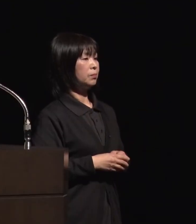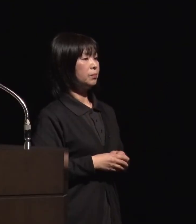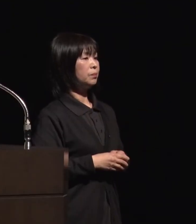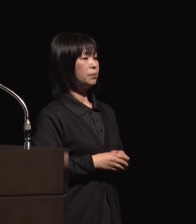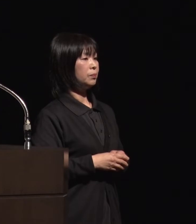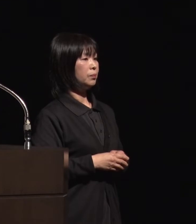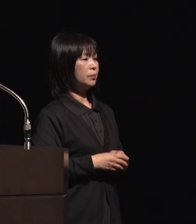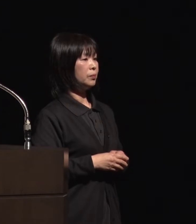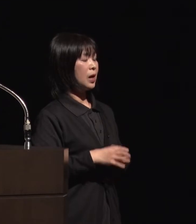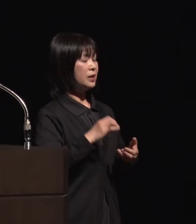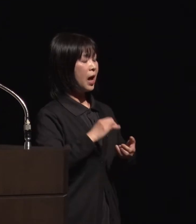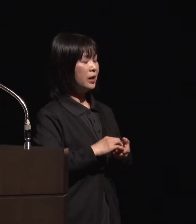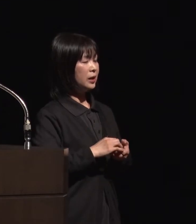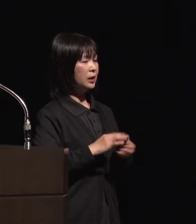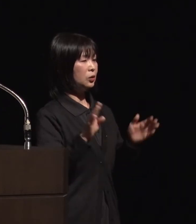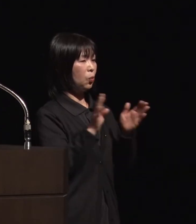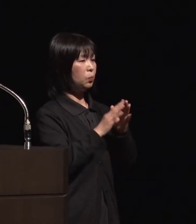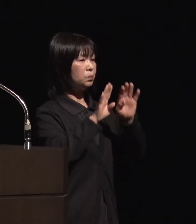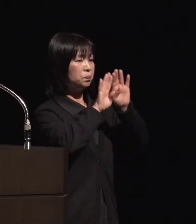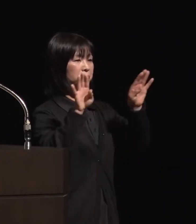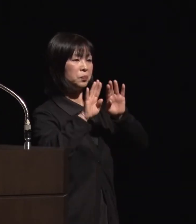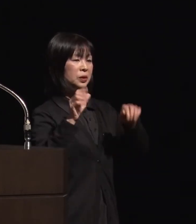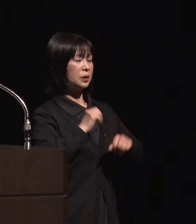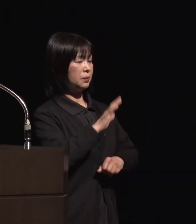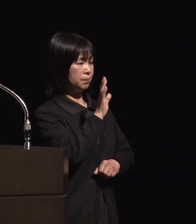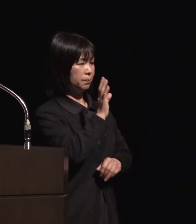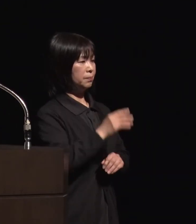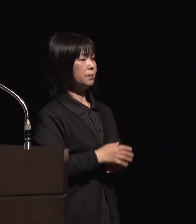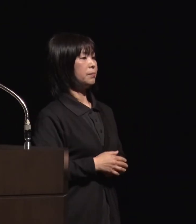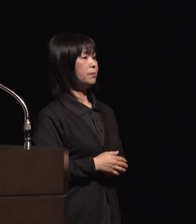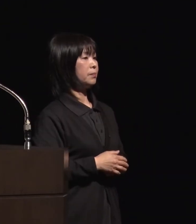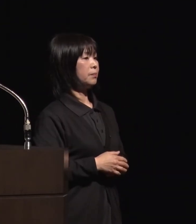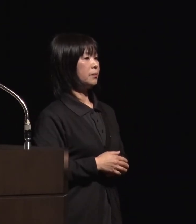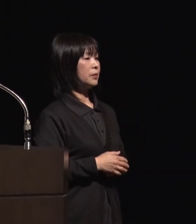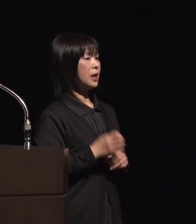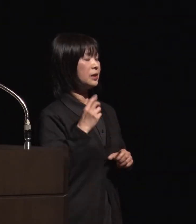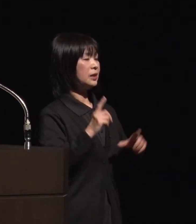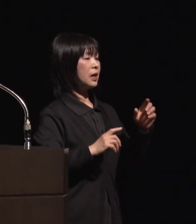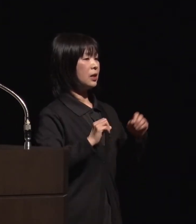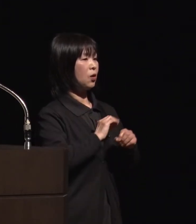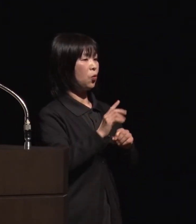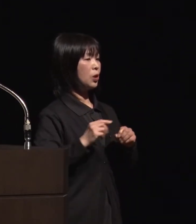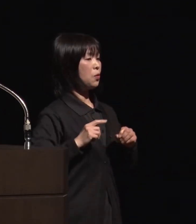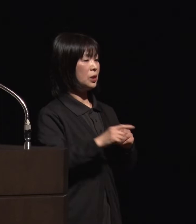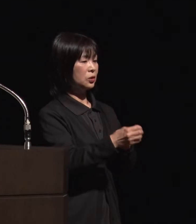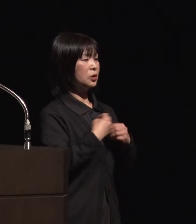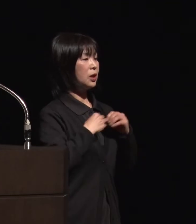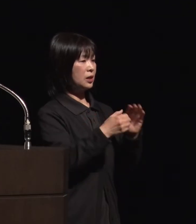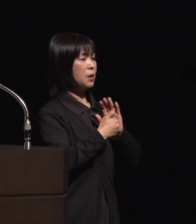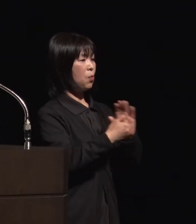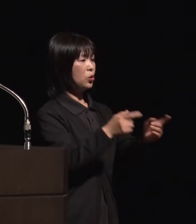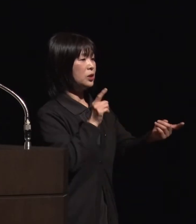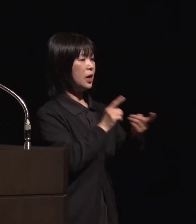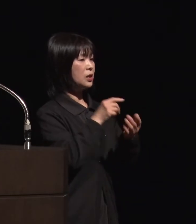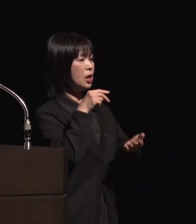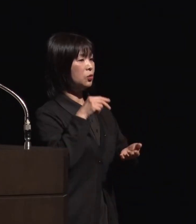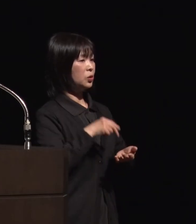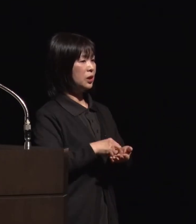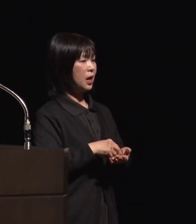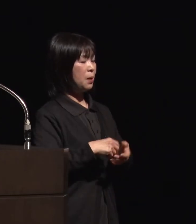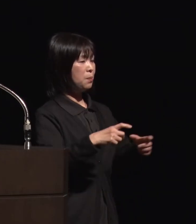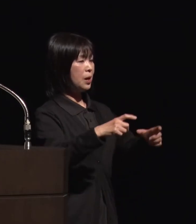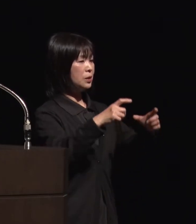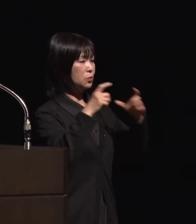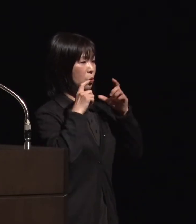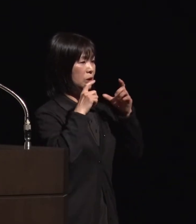ため定期的な扉の開放などはいたしませんが、新型コロナウイルス感染防止対策としてマ